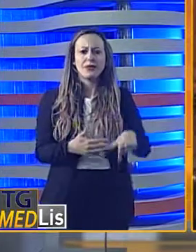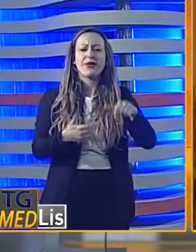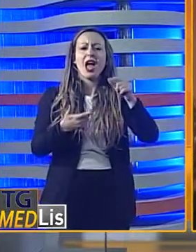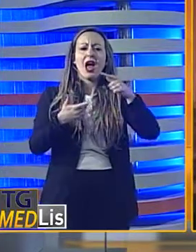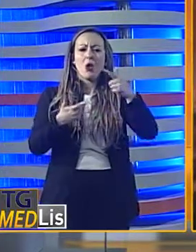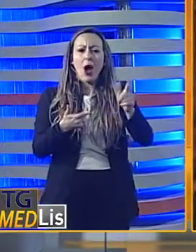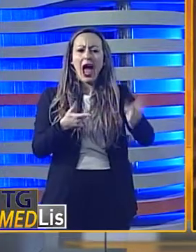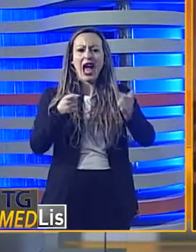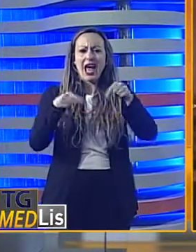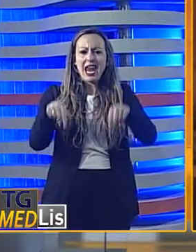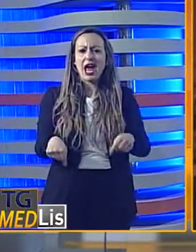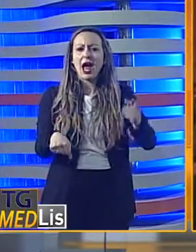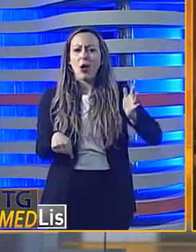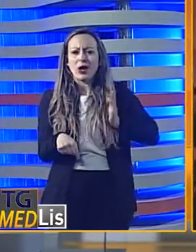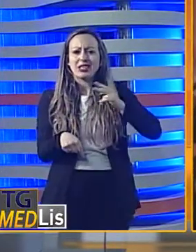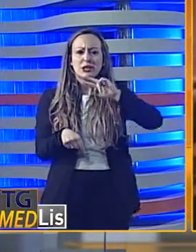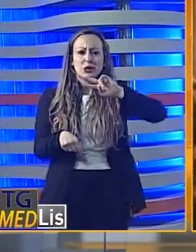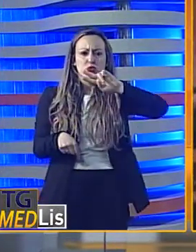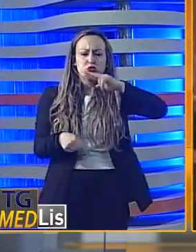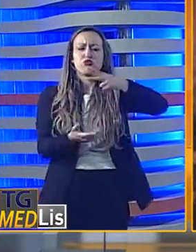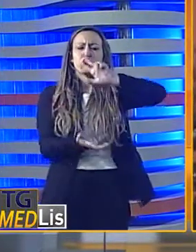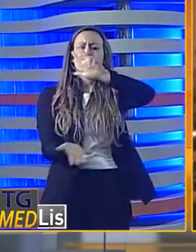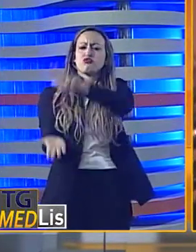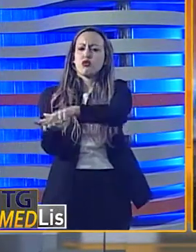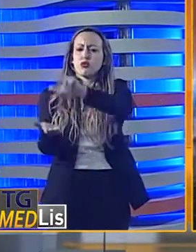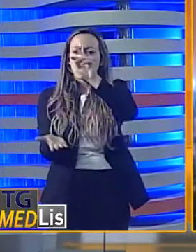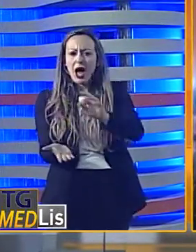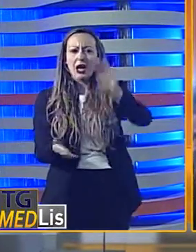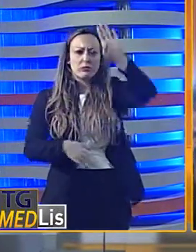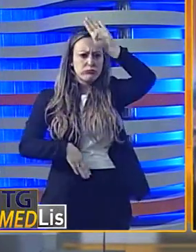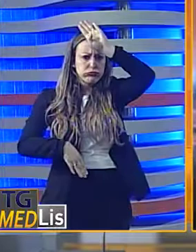di trasporti ha fatto da basista per gli altri due complici.